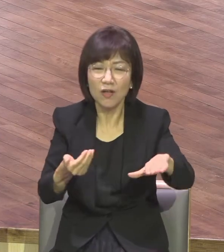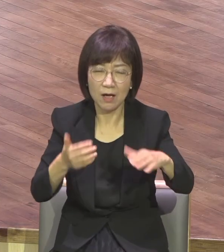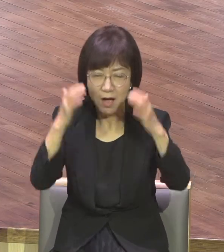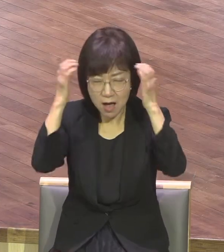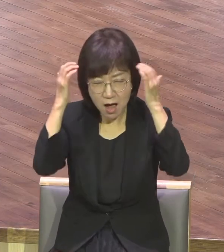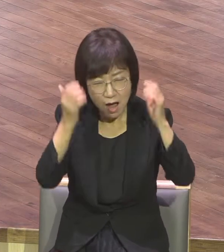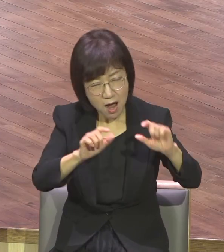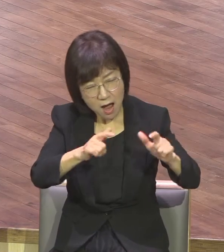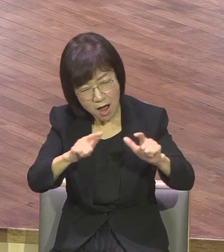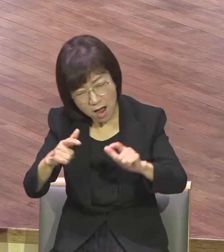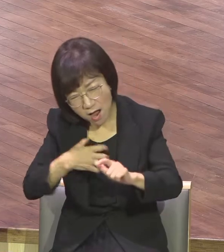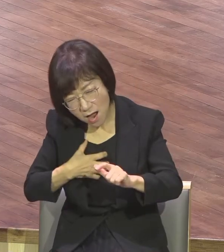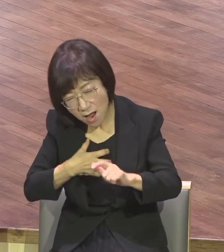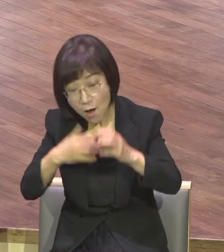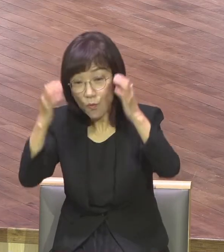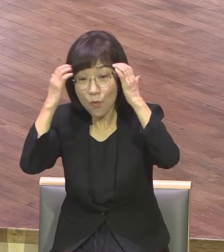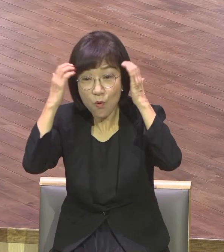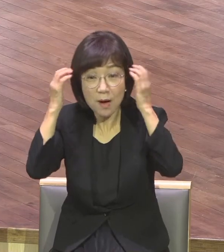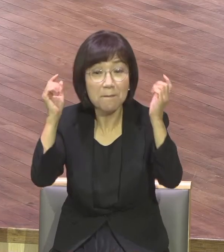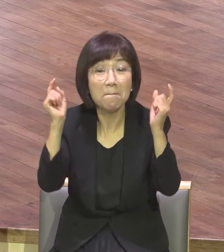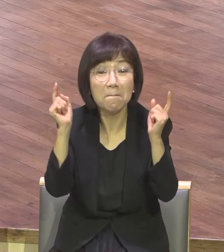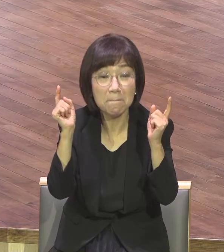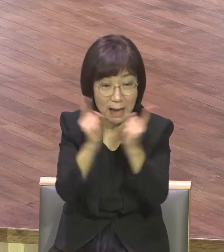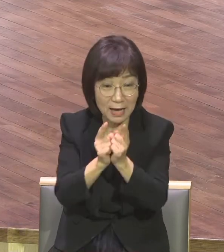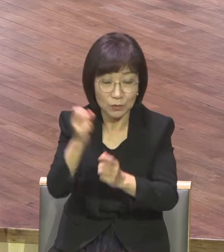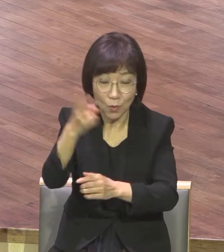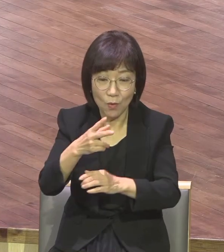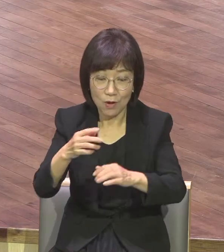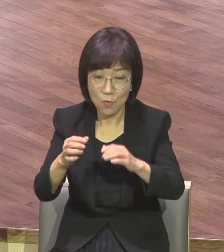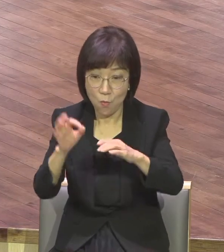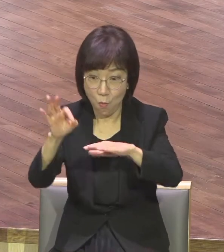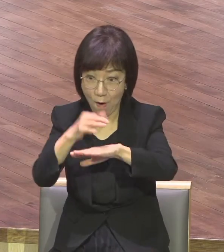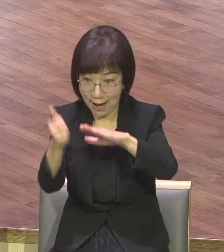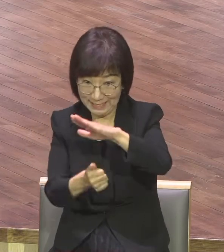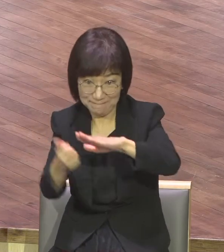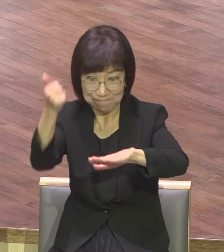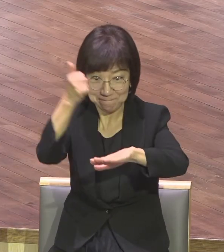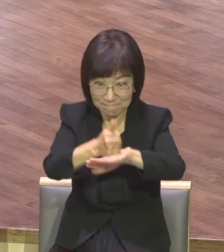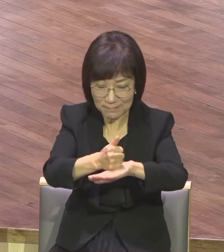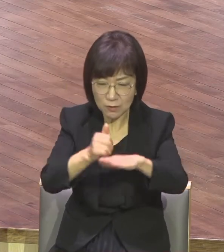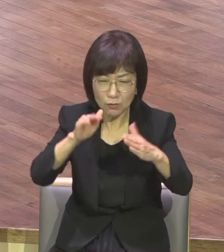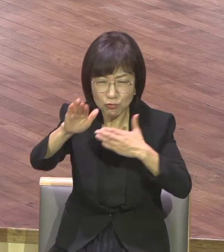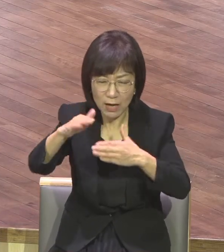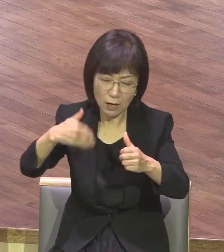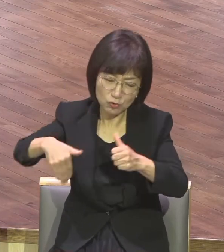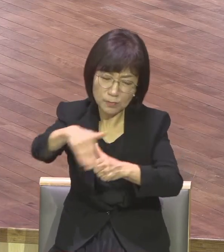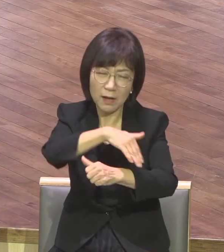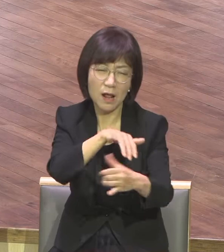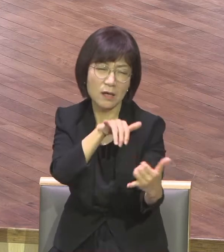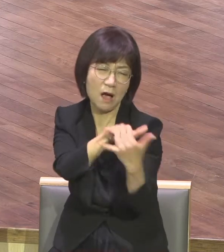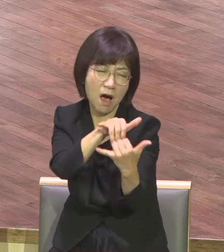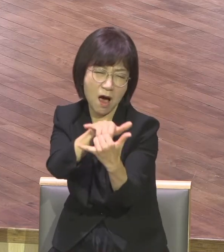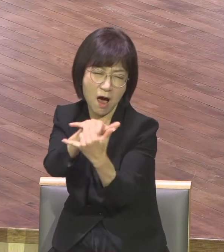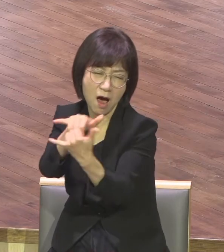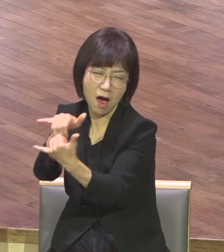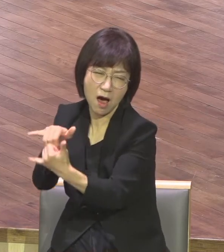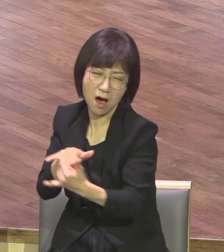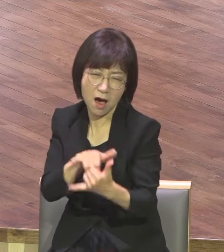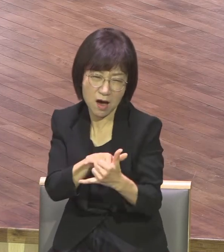후에도 엄청난 이런 어마어마한 이 두변국들의 수많은 전쟁, 옛날에는 전쟁 엄청